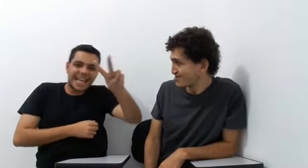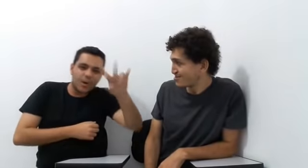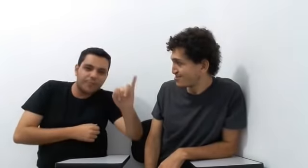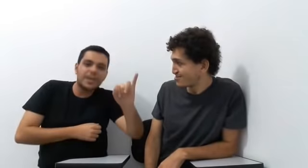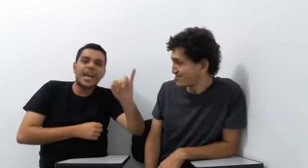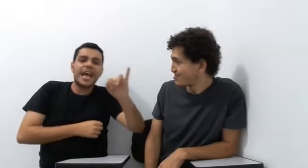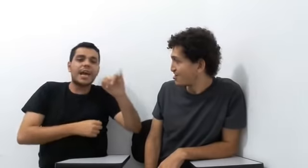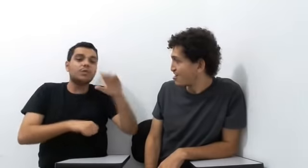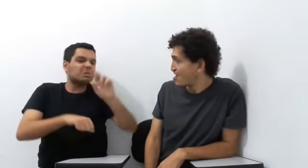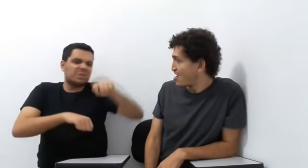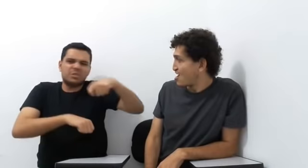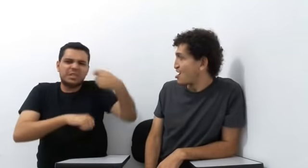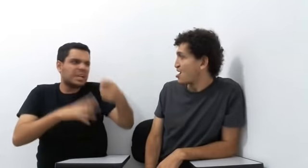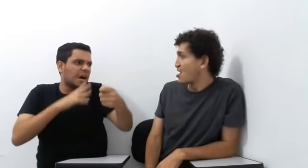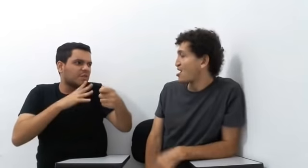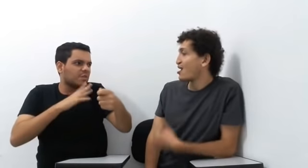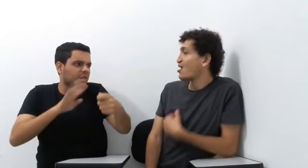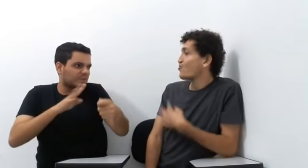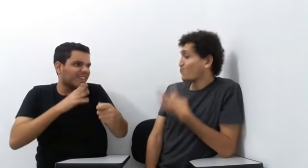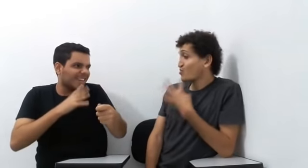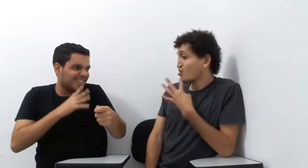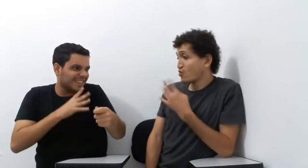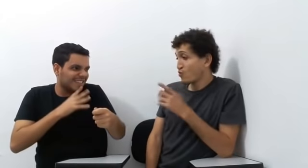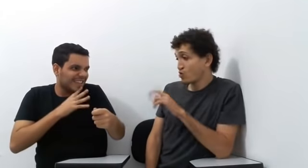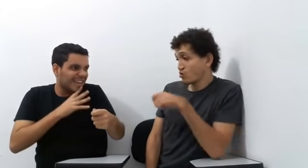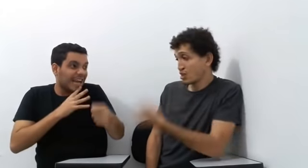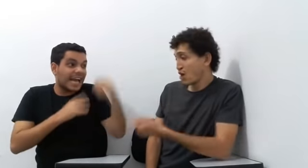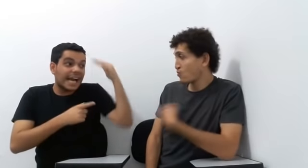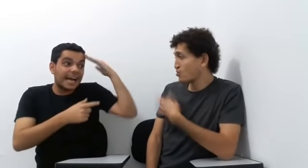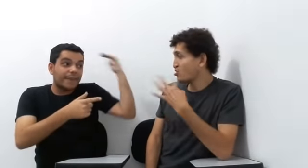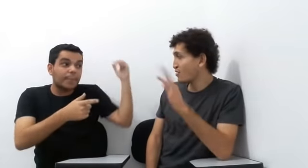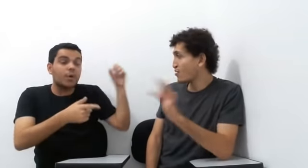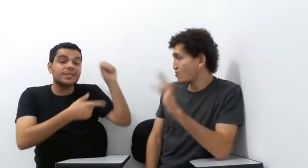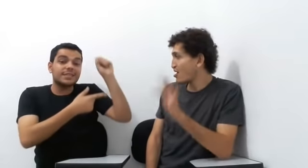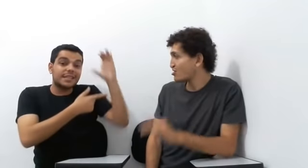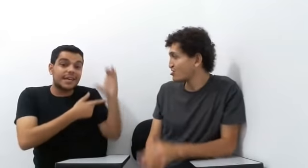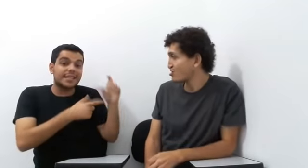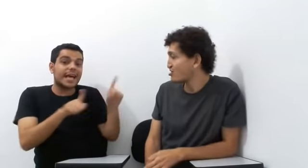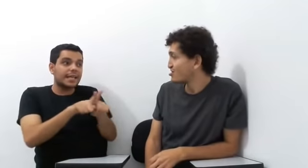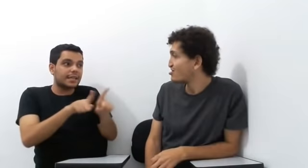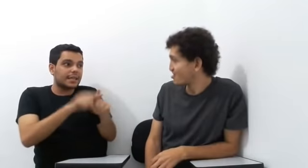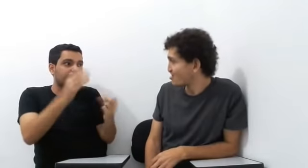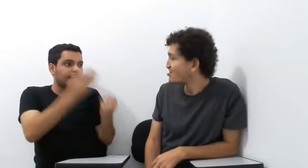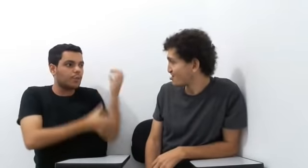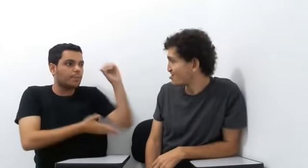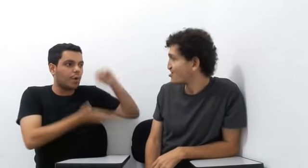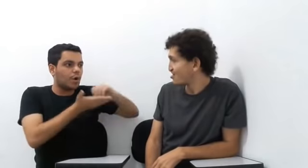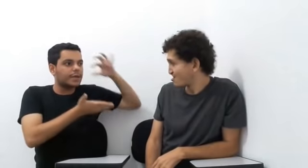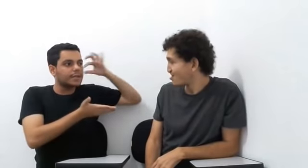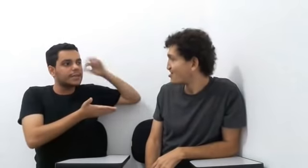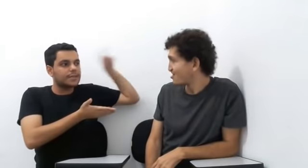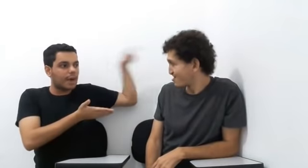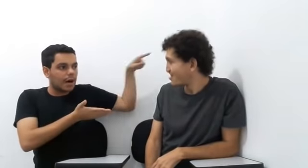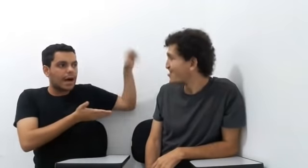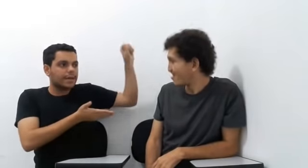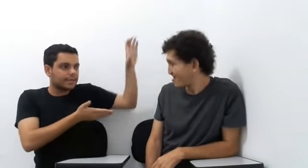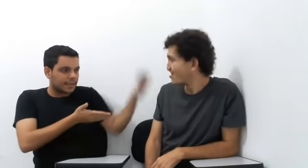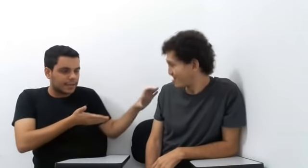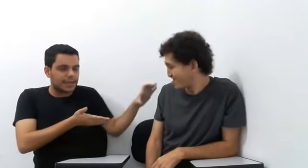Uniaselv. Eu não sei o sinal, não conhece? Não conheço. Ela é famosa em Santa Catarina também, tem um polo presencial lá em Santa